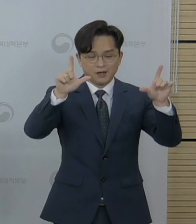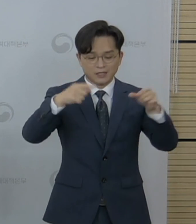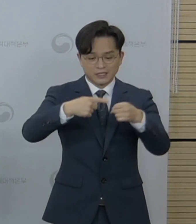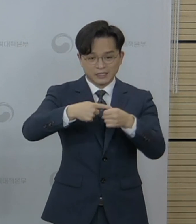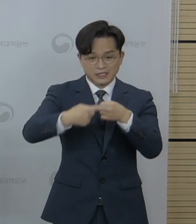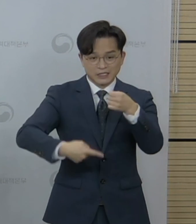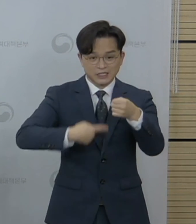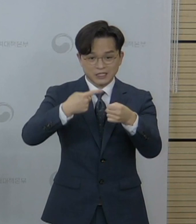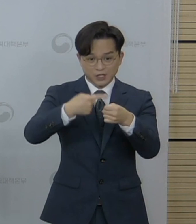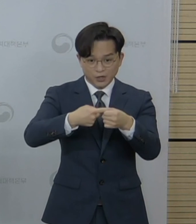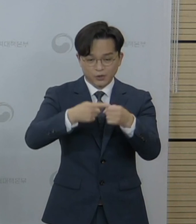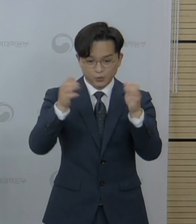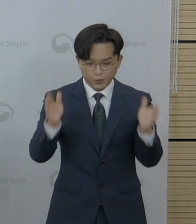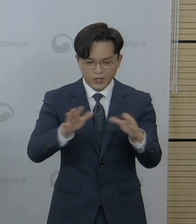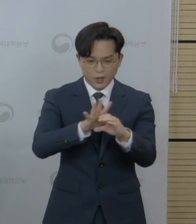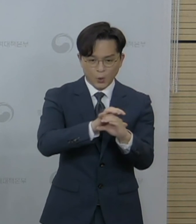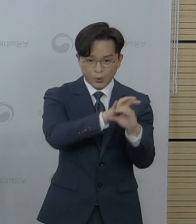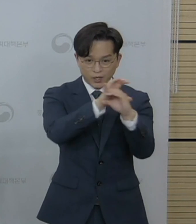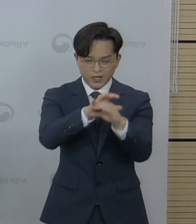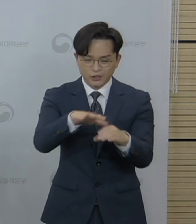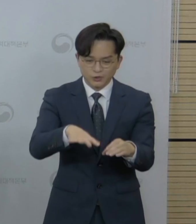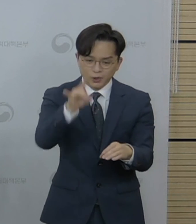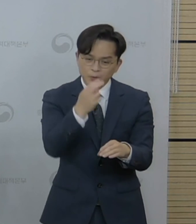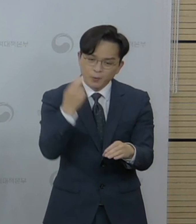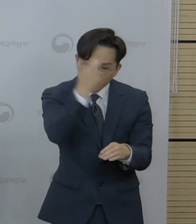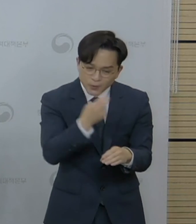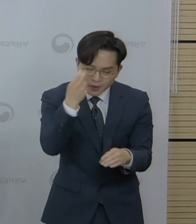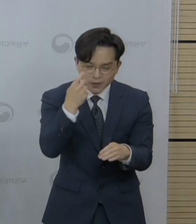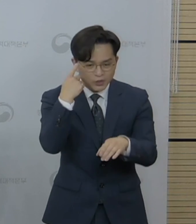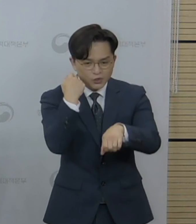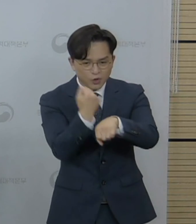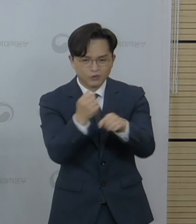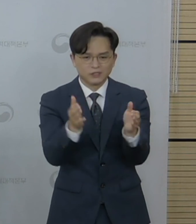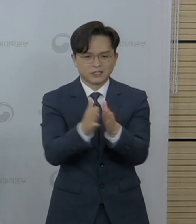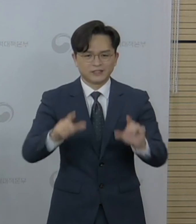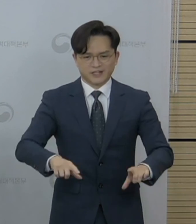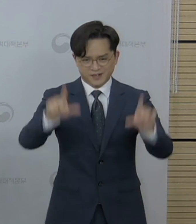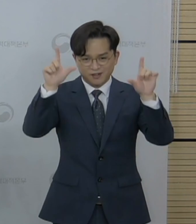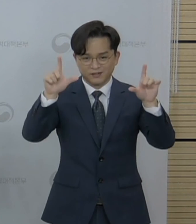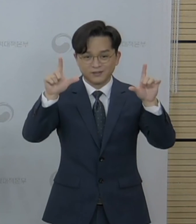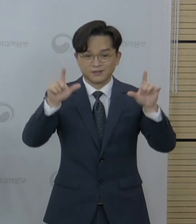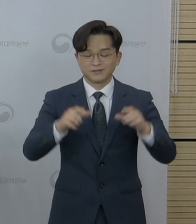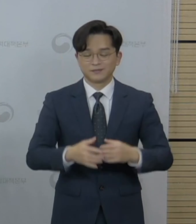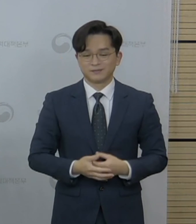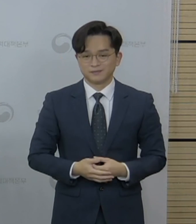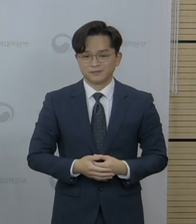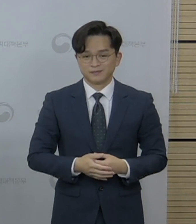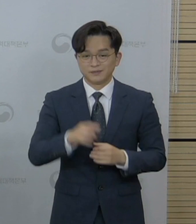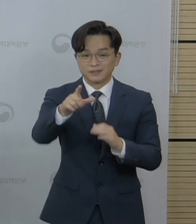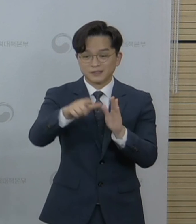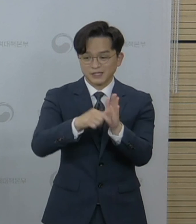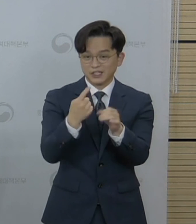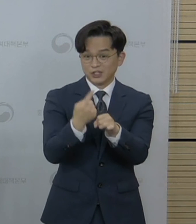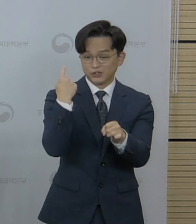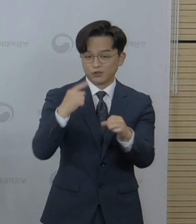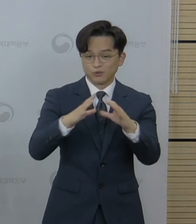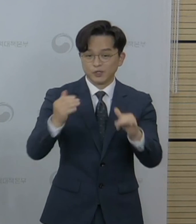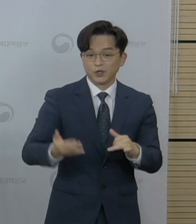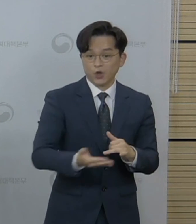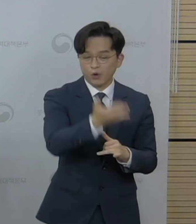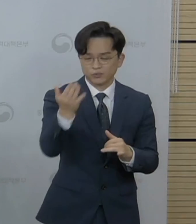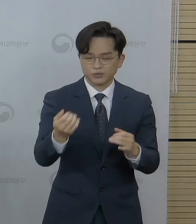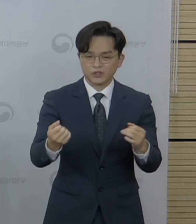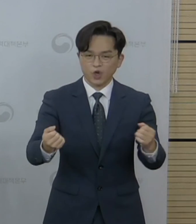만들었던 시작점이기도 했습니다. 그때의 각오와 국민들께서 들려주셨던 격려를 마음속에 새기면서